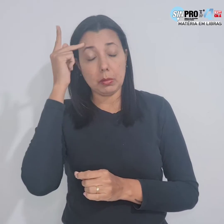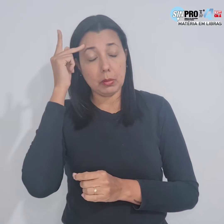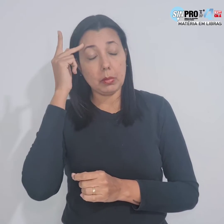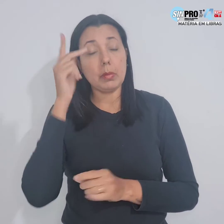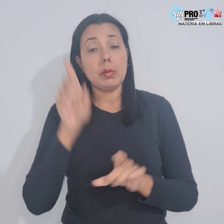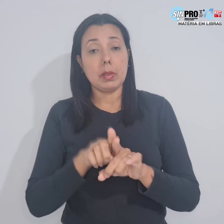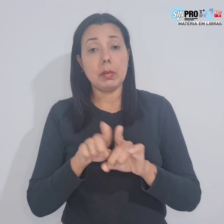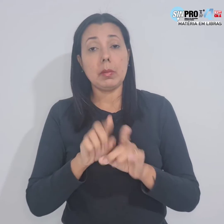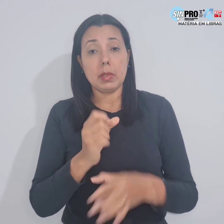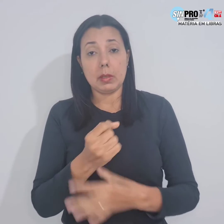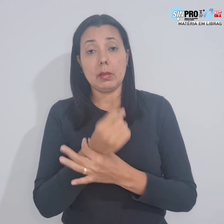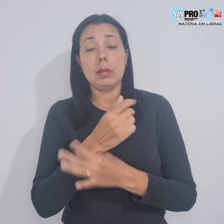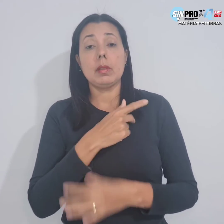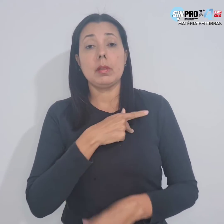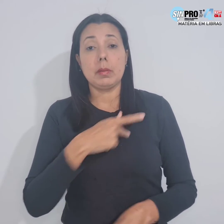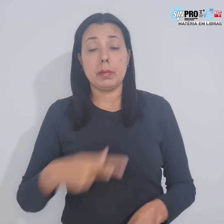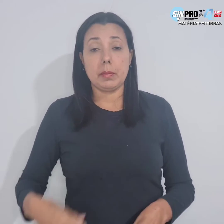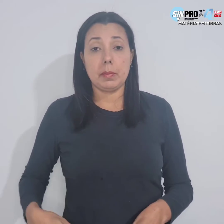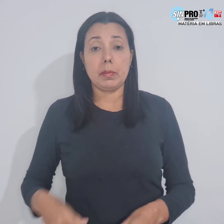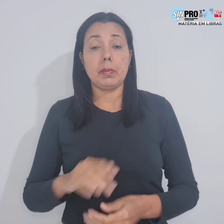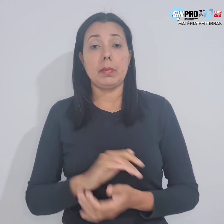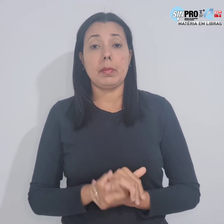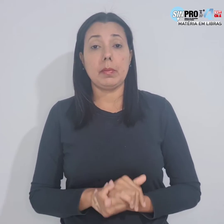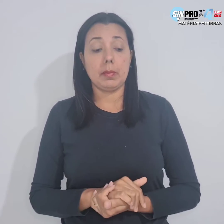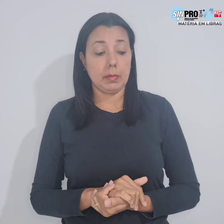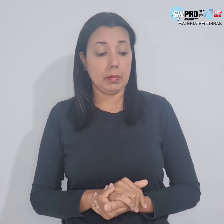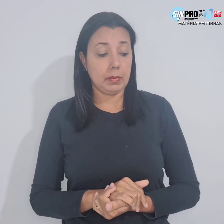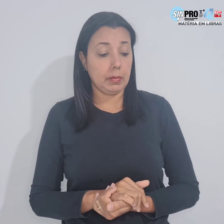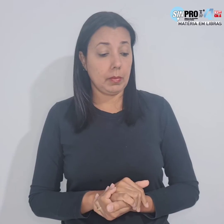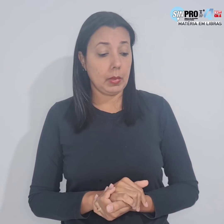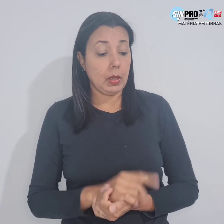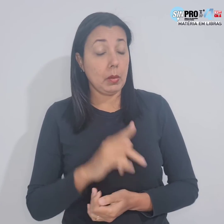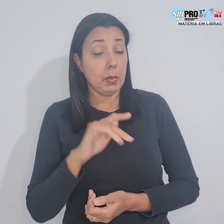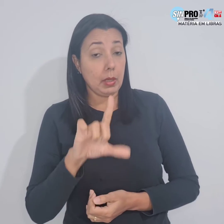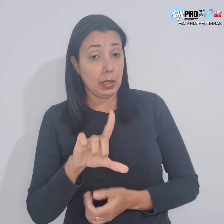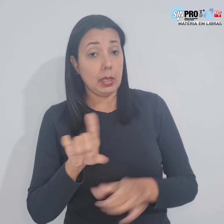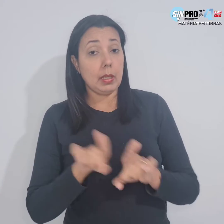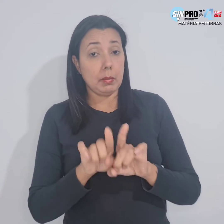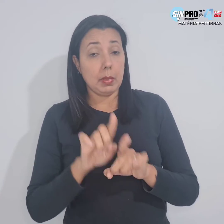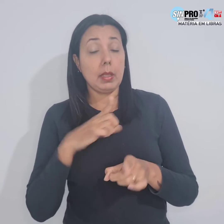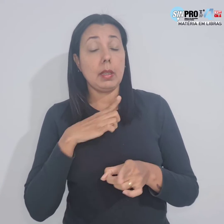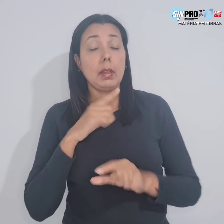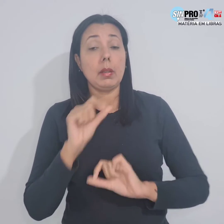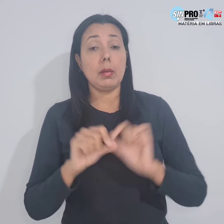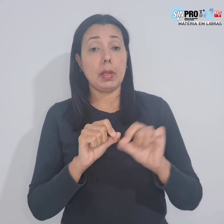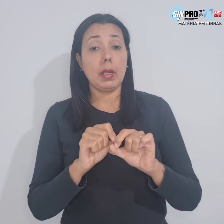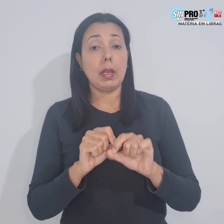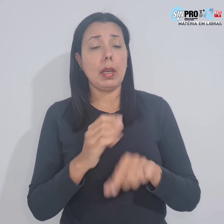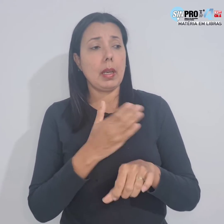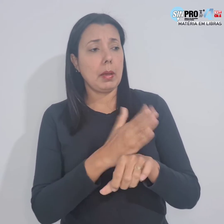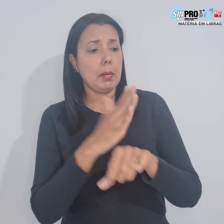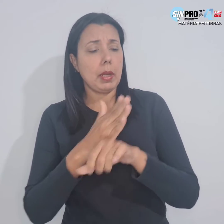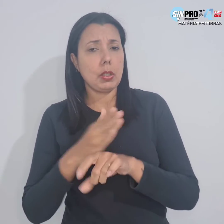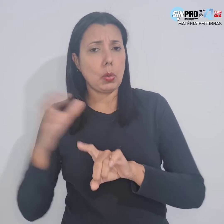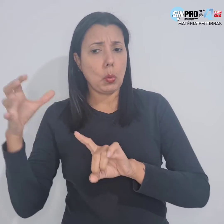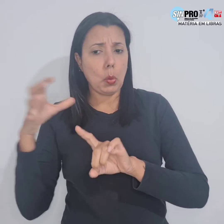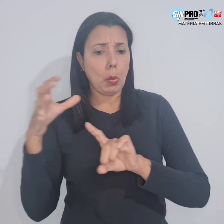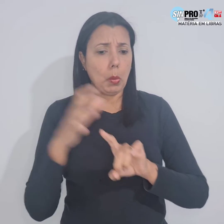pessoas e à segurança pública. O PL também tem o efeito prático de ameaça ao